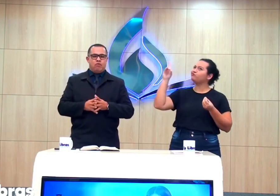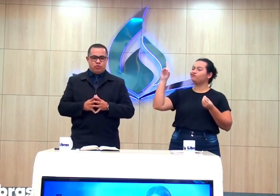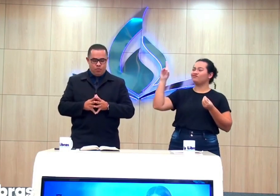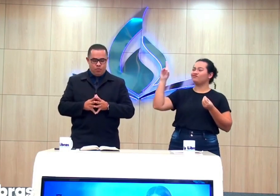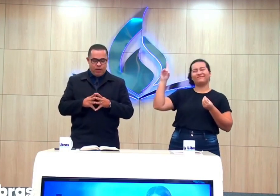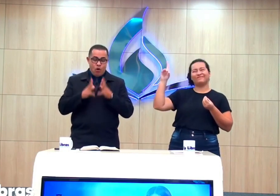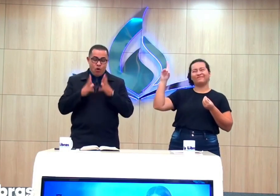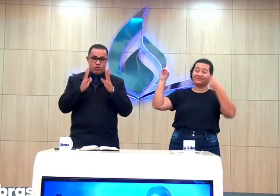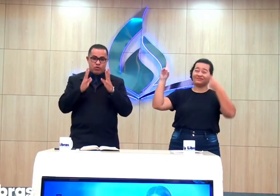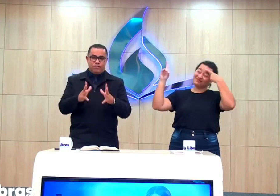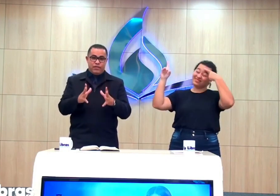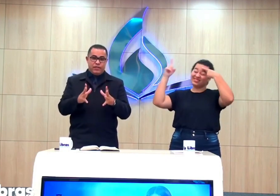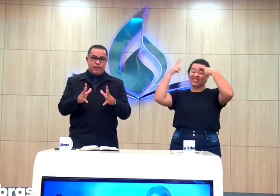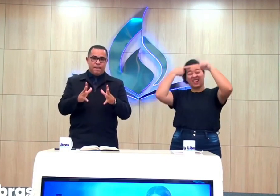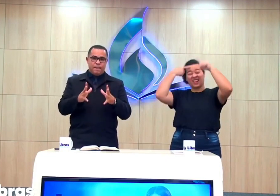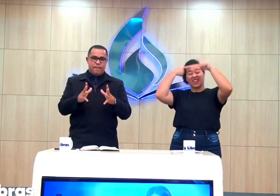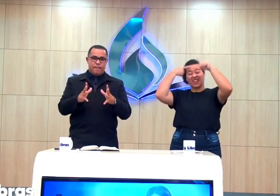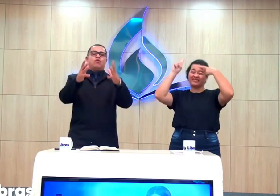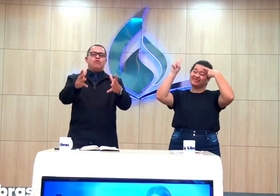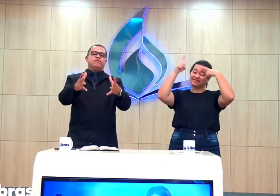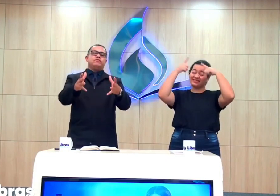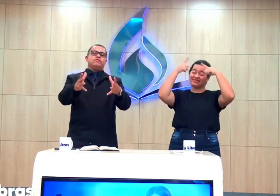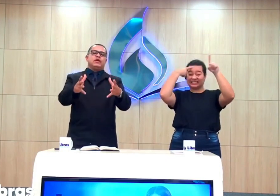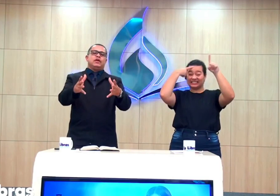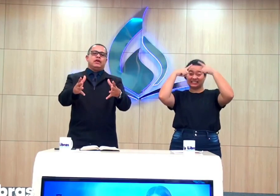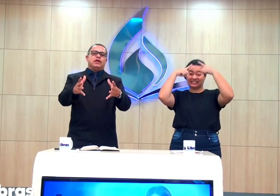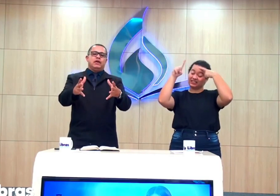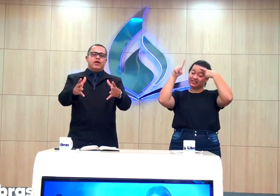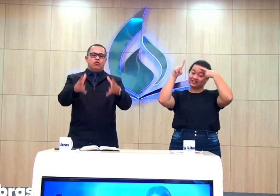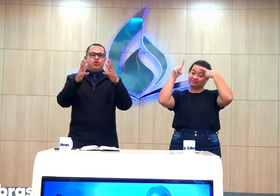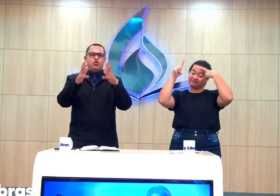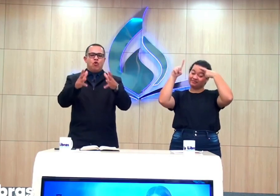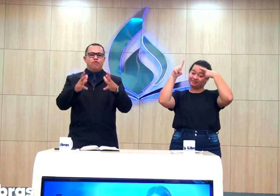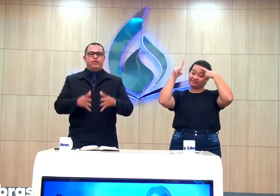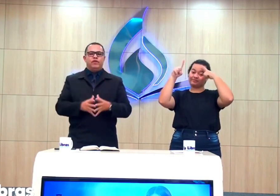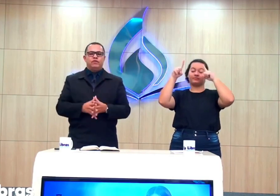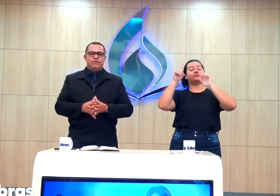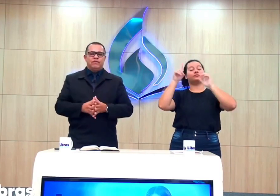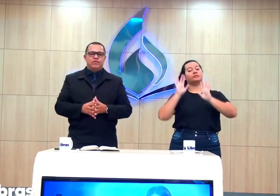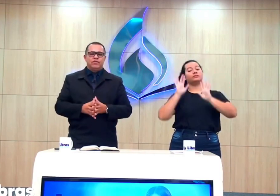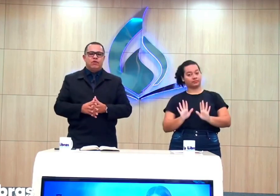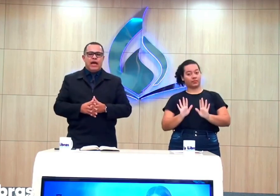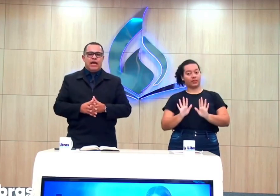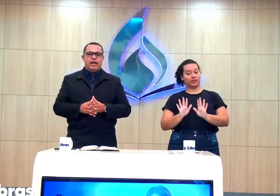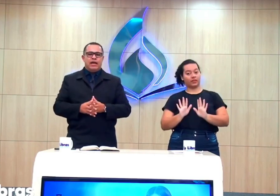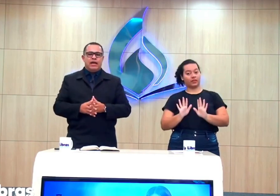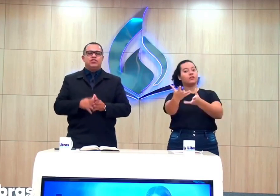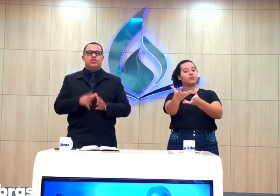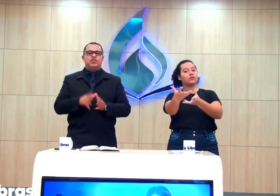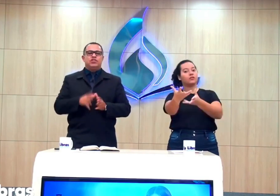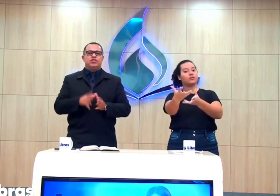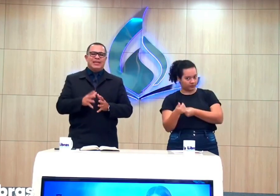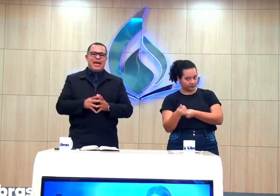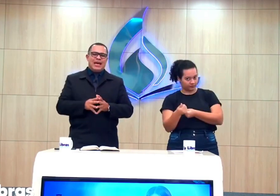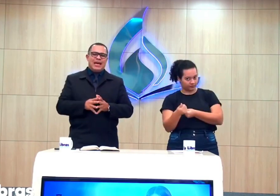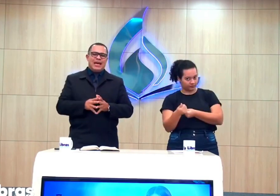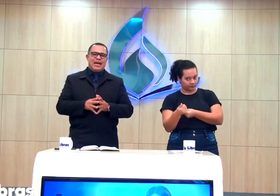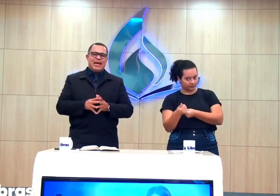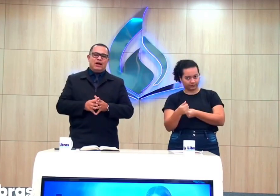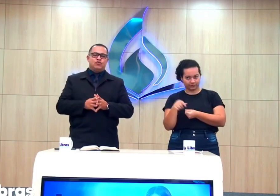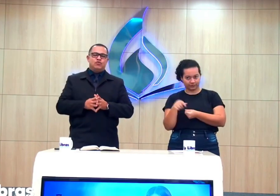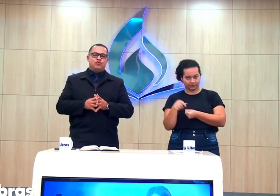com a sua vida, para com você, eu te convido a você olhar e